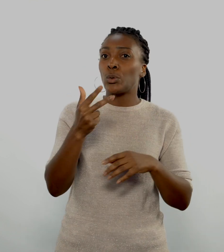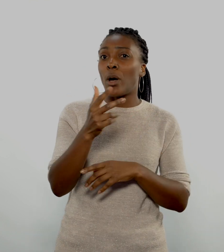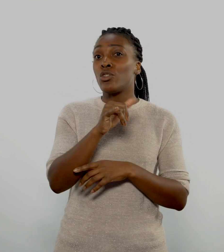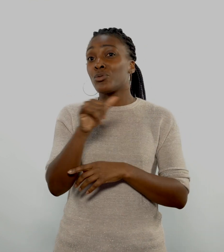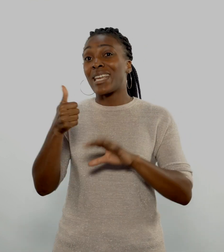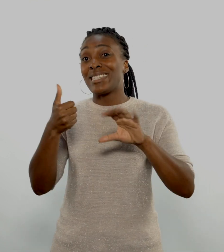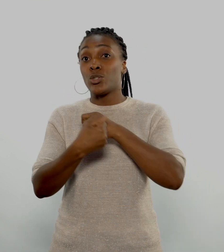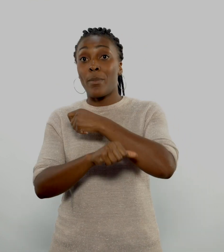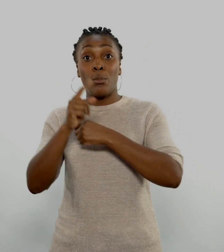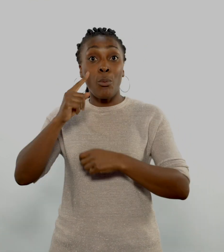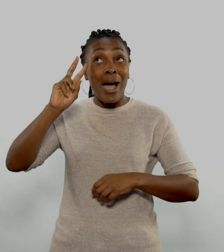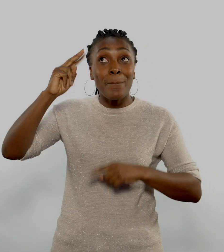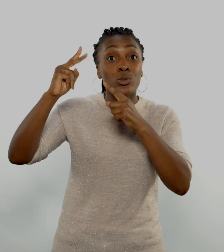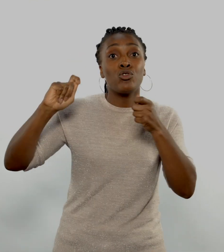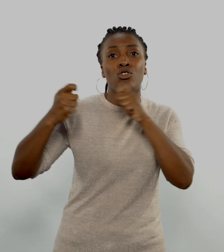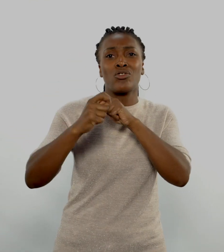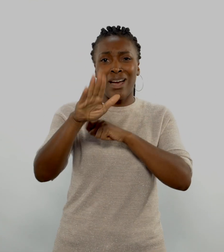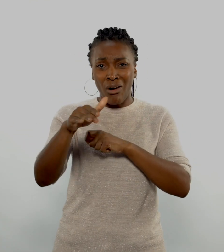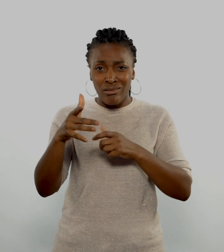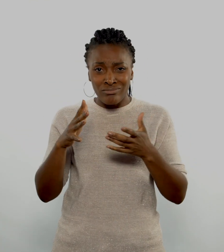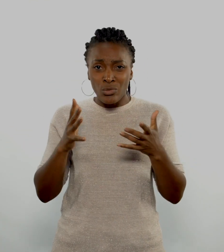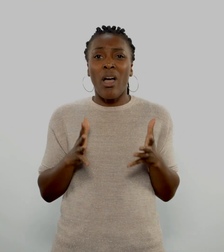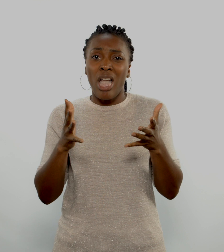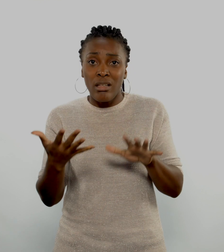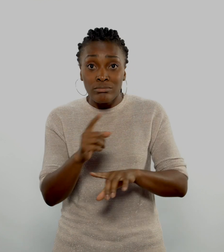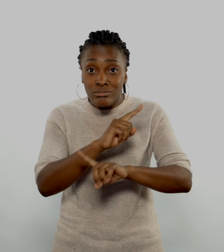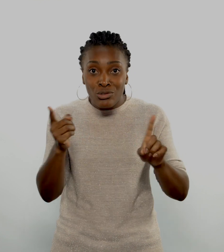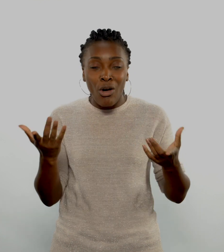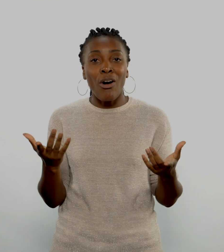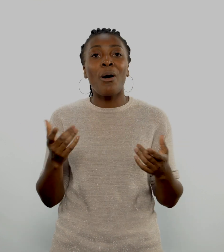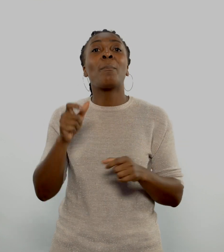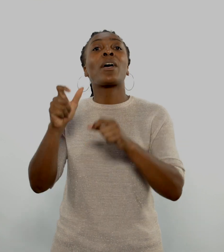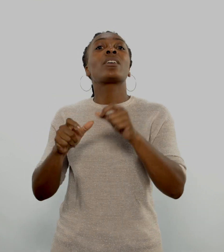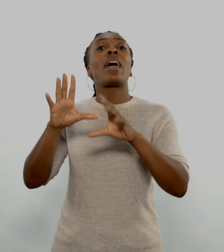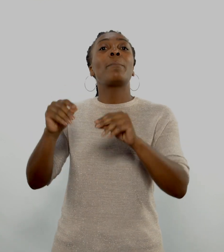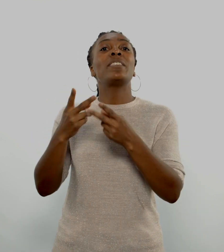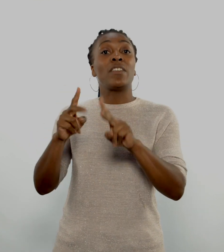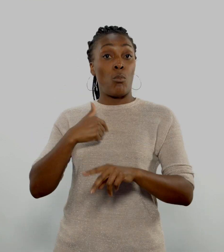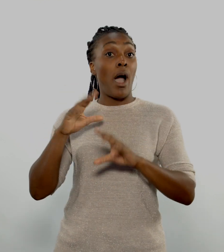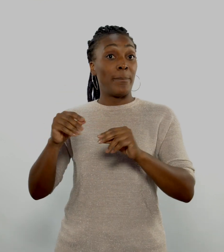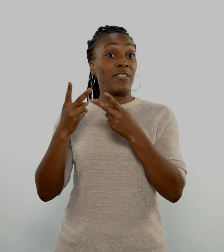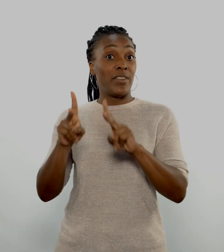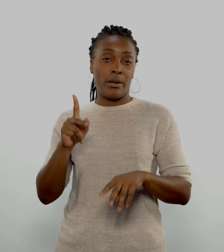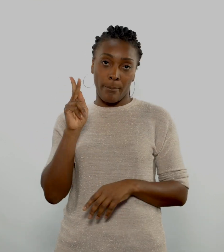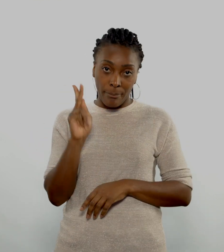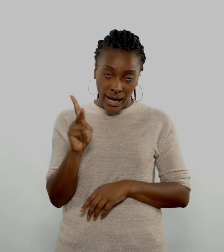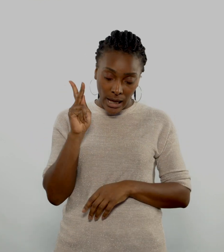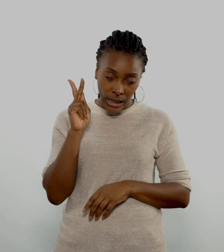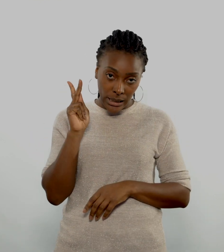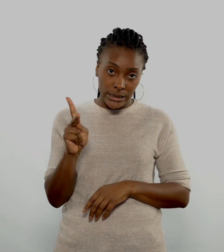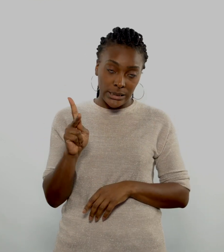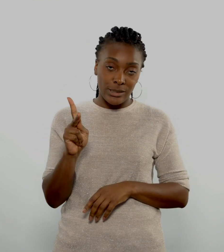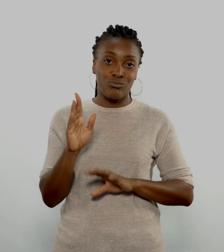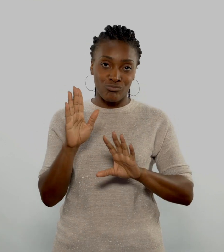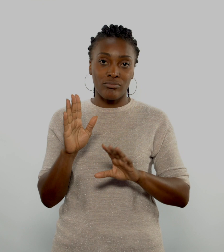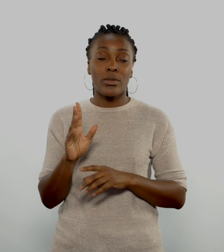entre 3 et 6 semaines pour changer une habitude. Alors ne te décourage pas. Alors pour ceux qui vivent en ville, moi je vis en ville, en plein